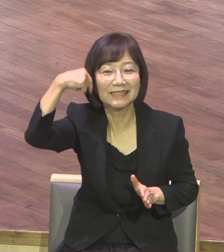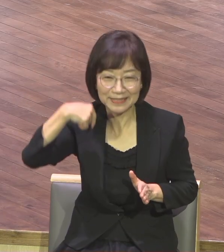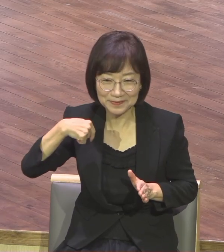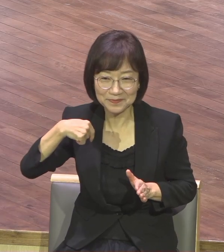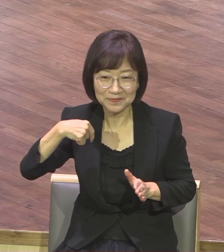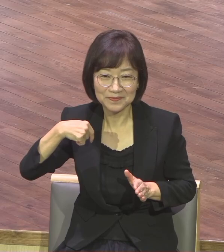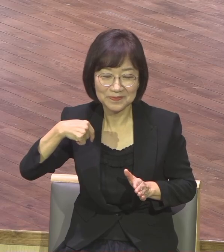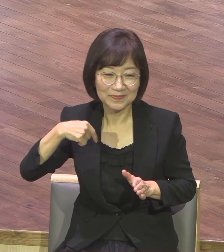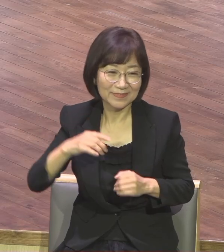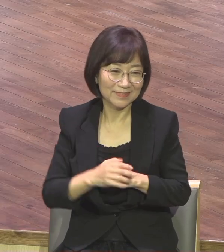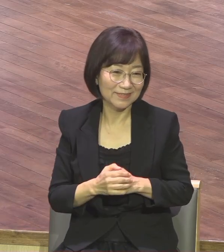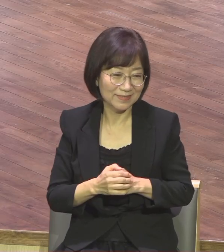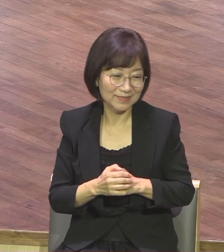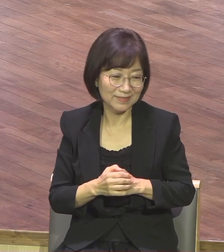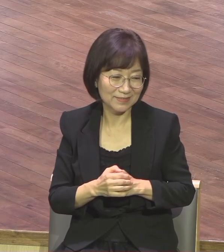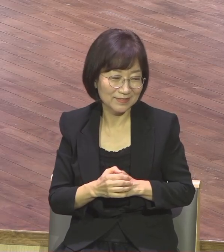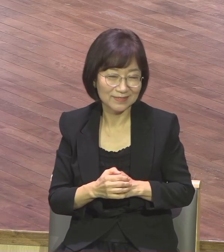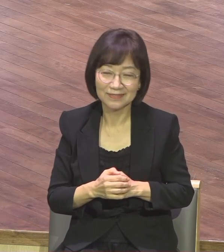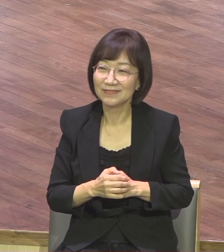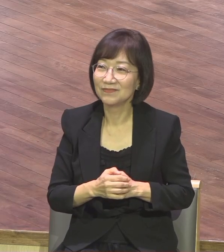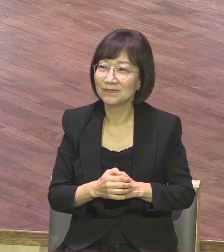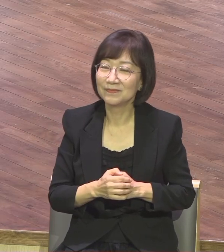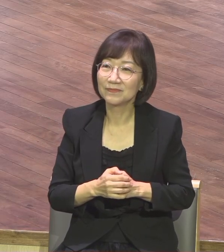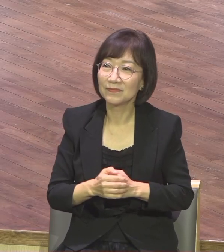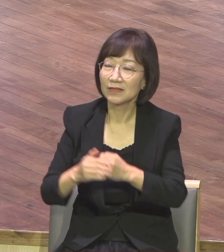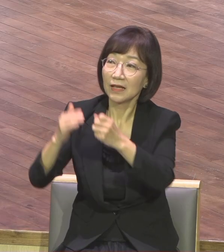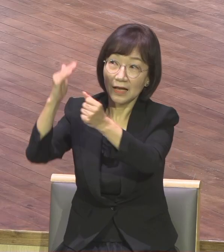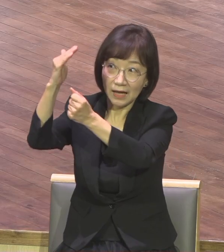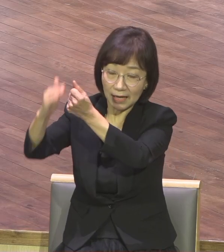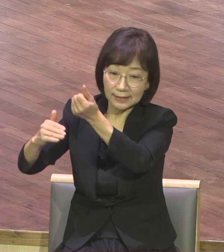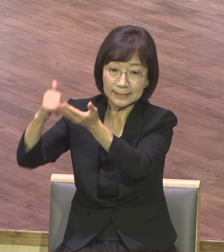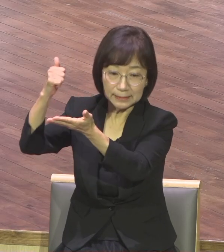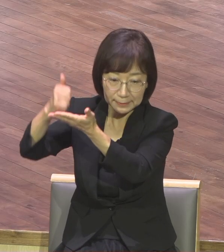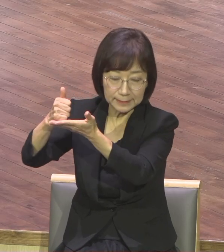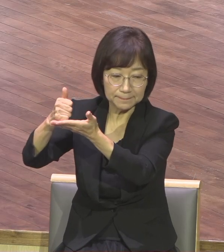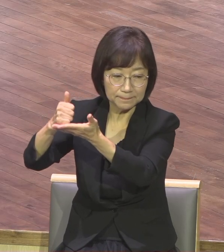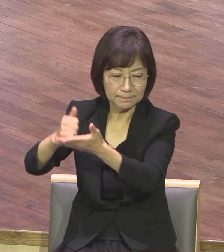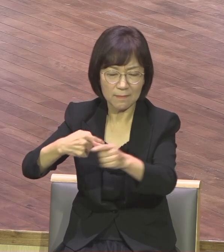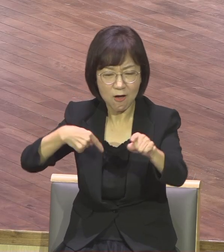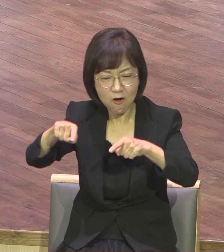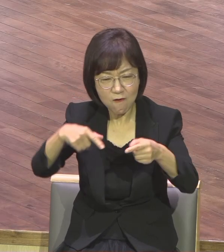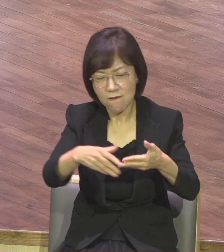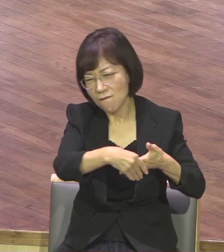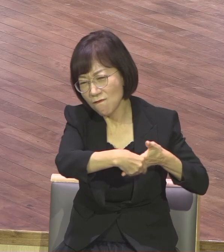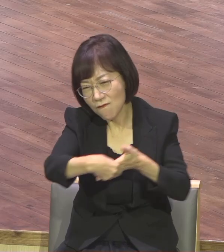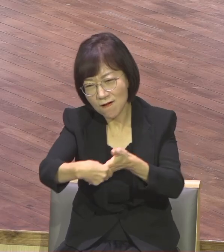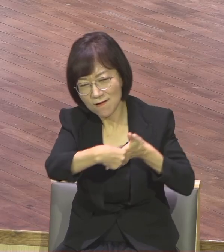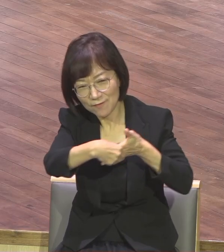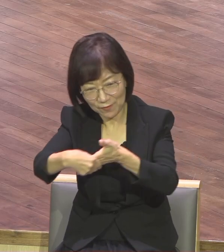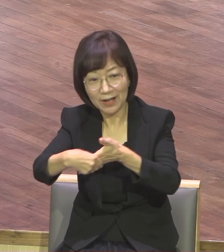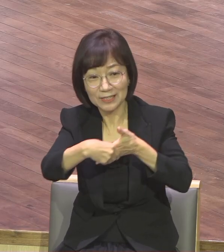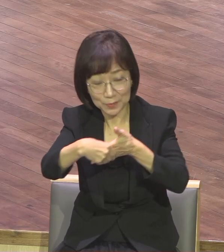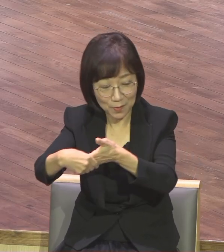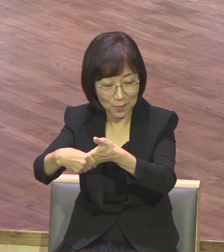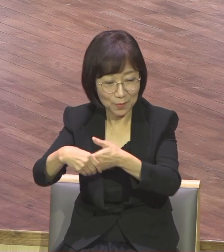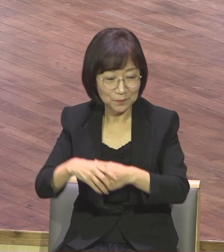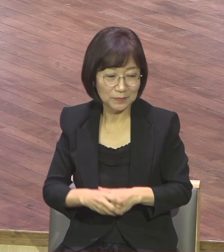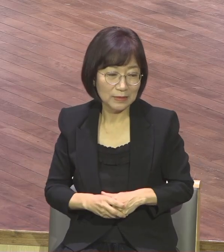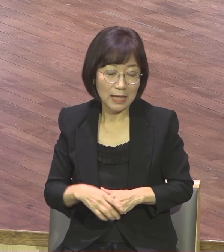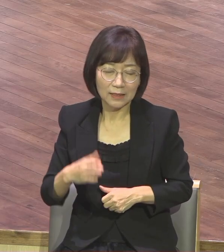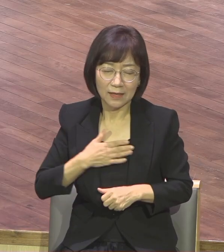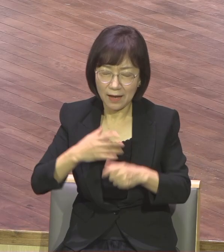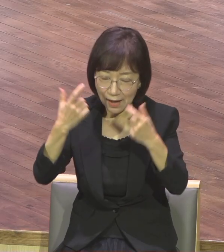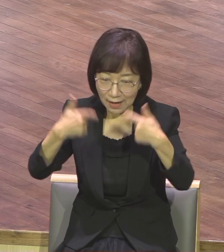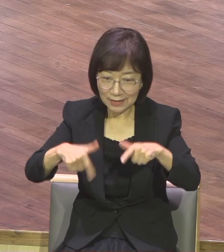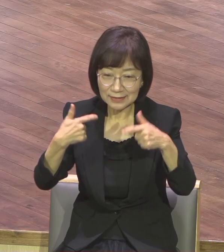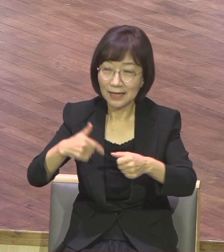느낌입니다. 그만큼 하나님께서 역사하신 것이 크고 매일 하나님께 엎드릴